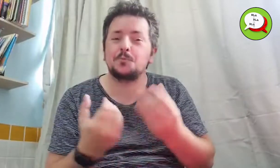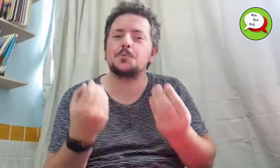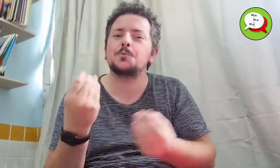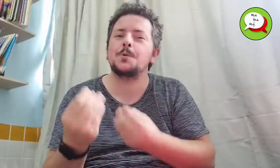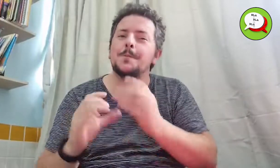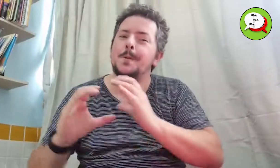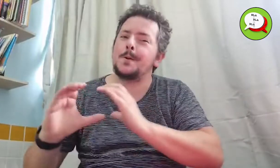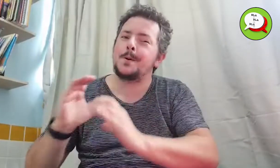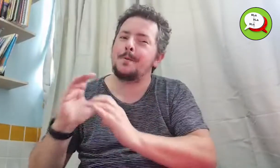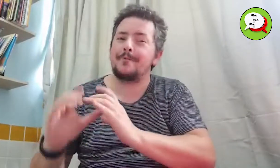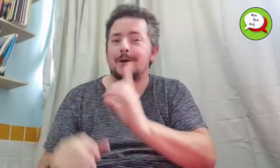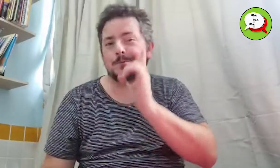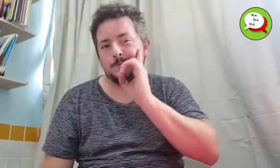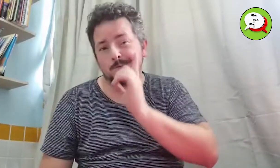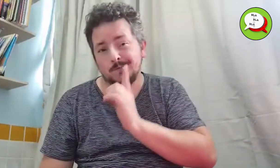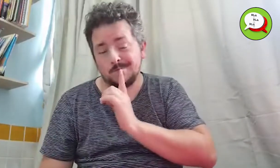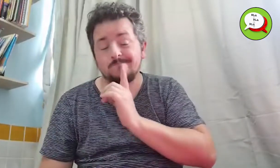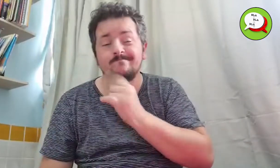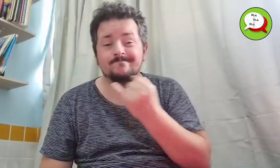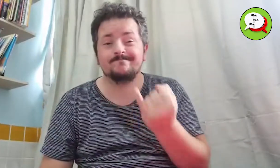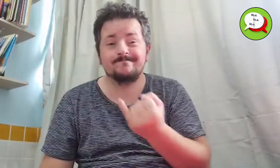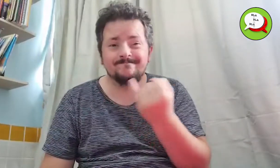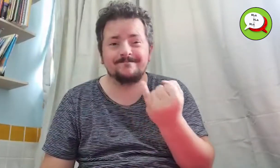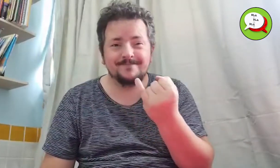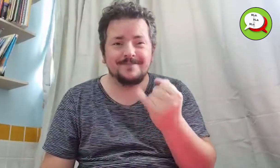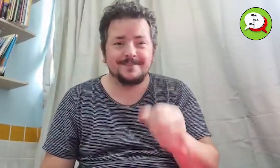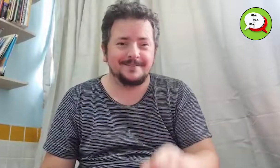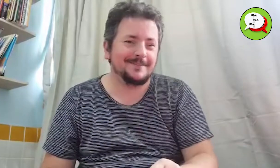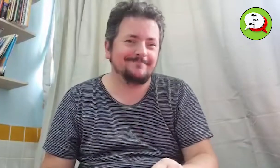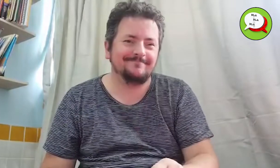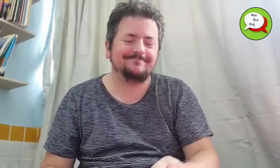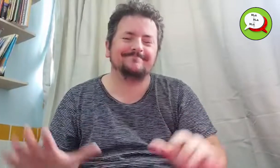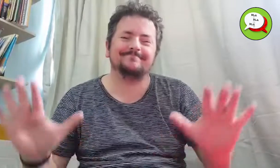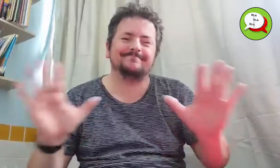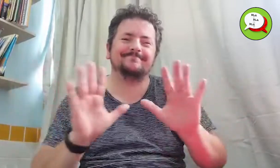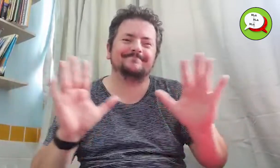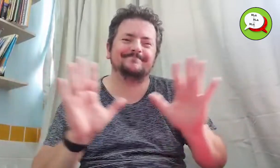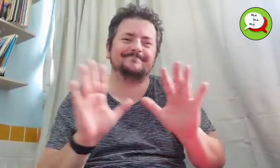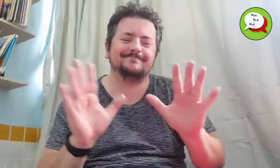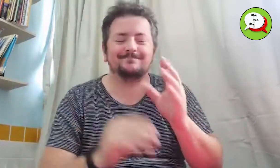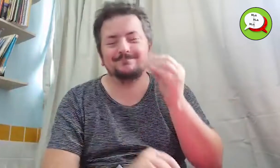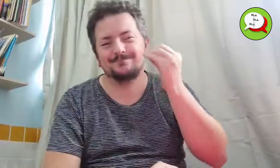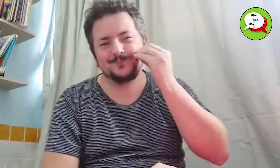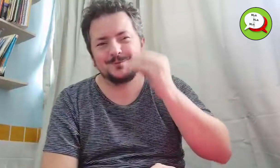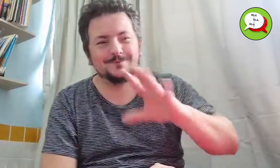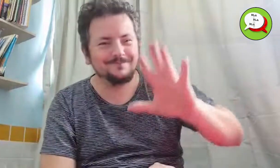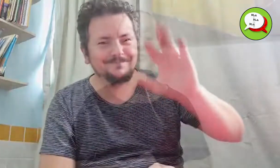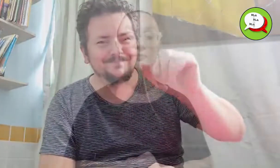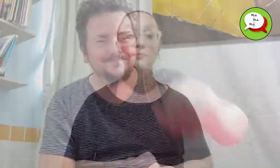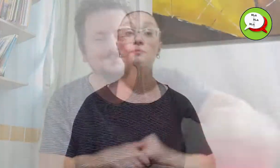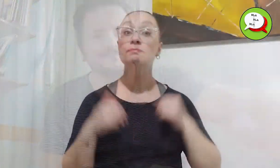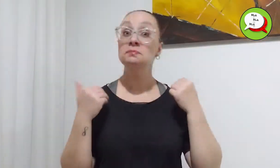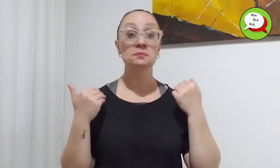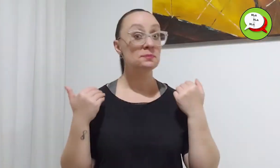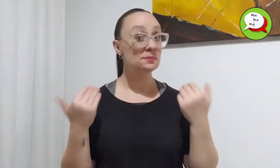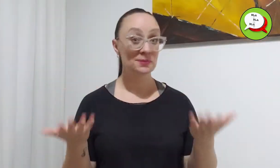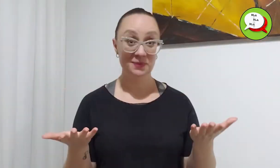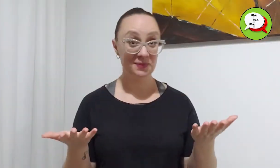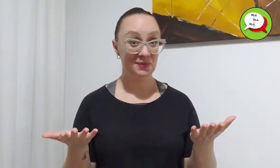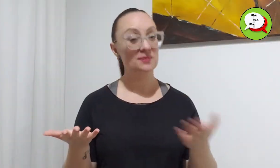de sinais e consiga então se comunicar com os surdos, pois isso é muito importante. Tchau, beijos! Então é isso.